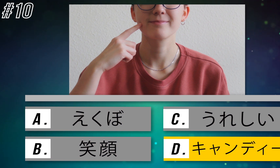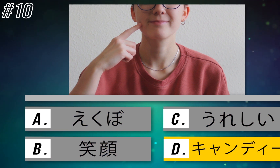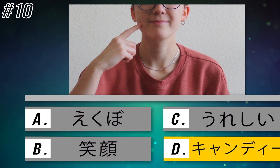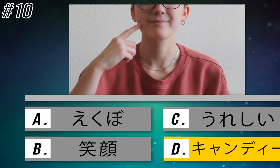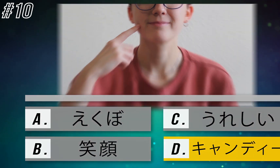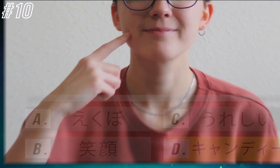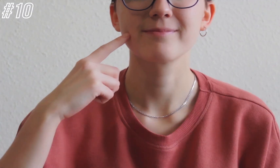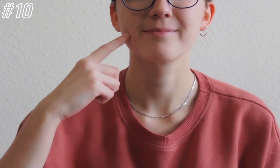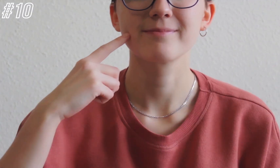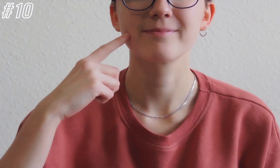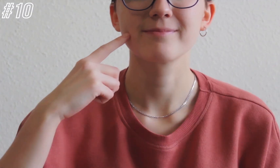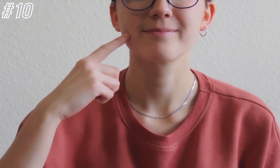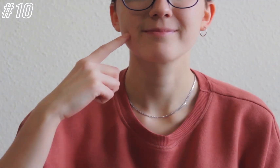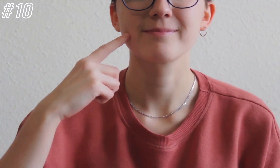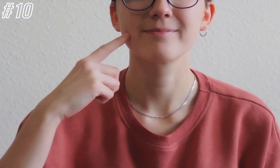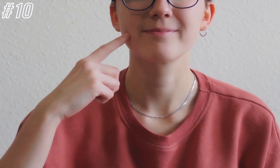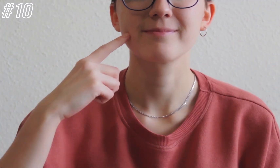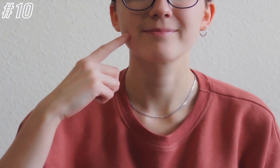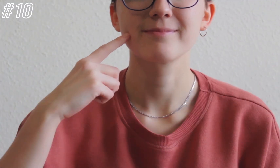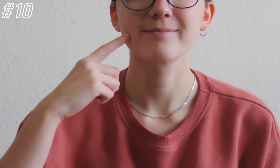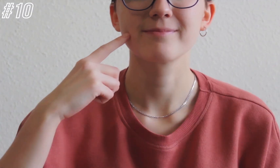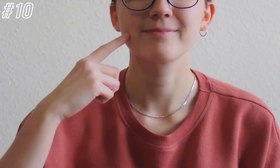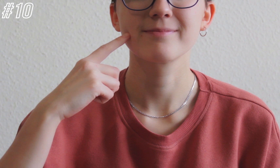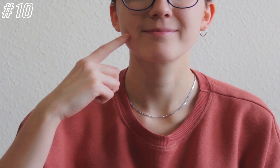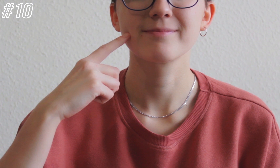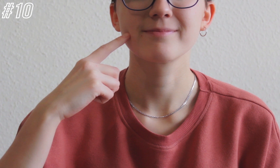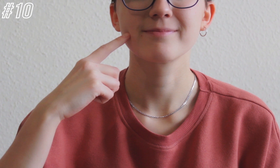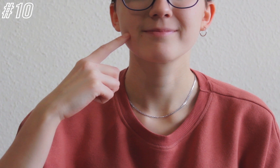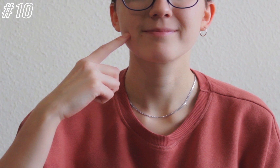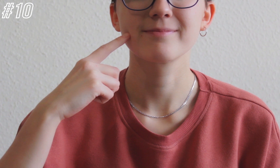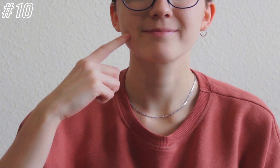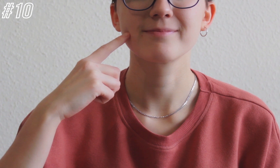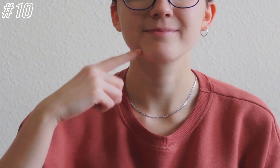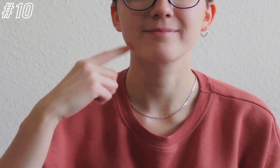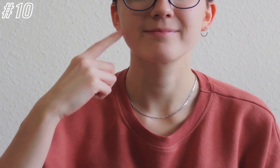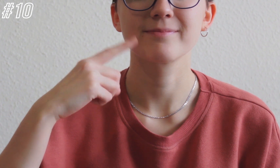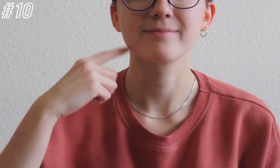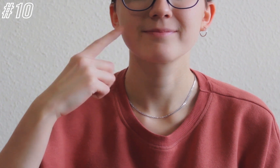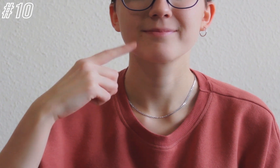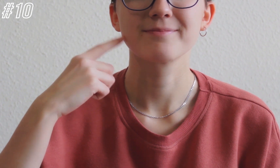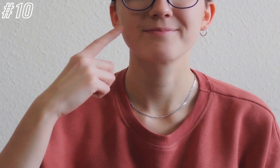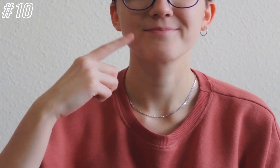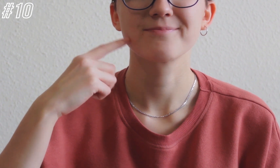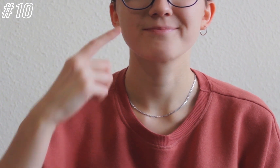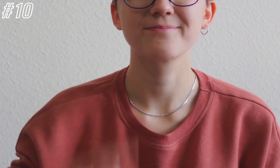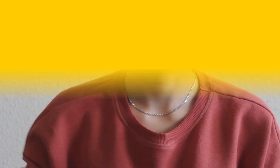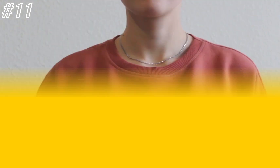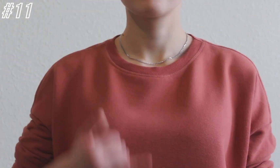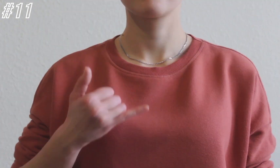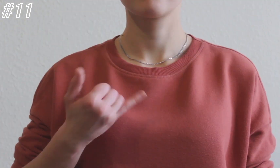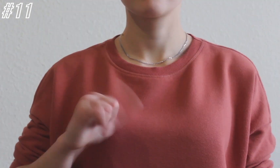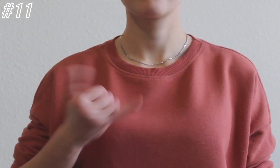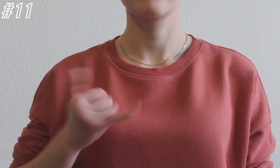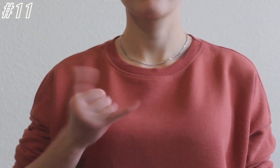カ手話を使ってキャンディを要求するときは、人差し指の先を頬の近くでひねります。